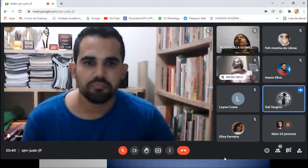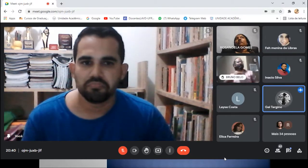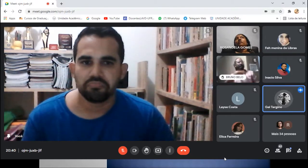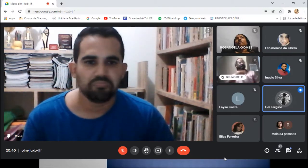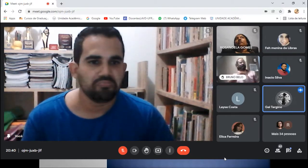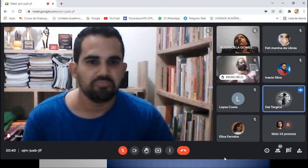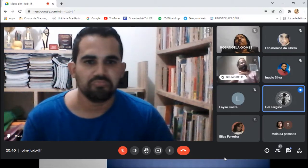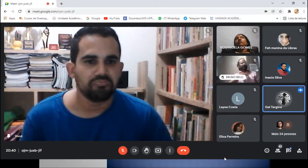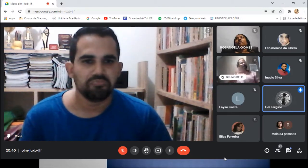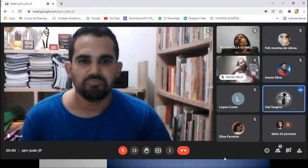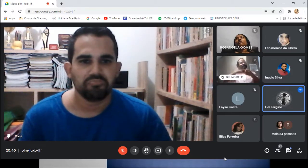alguma dúvida?